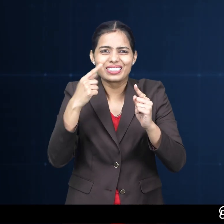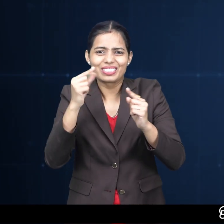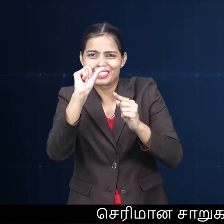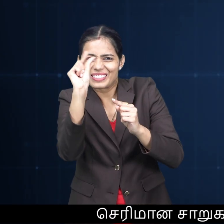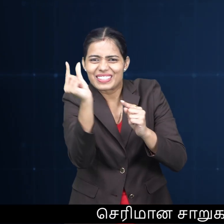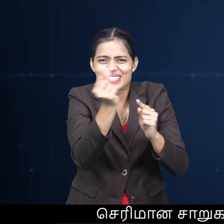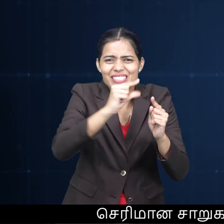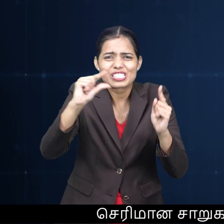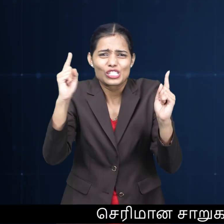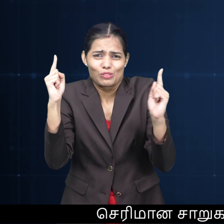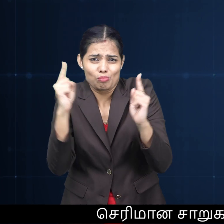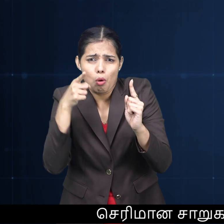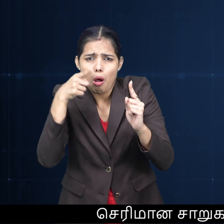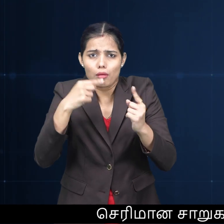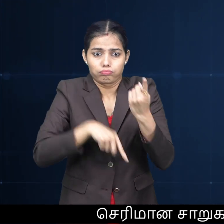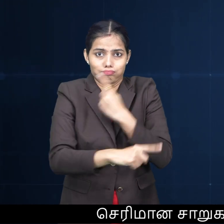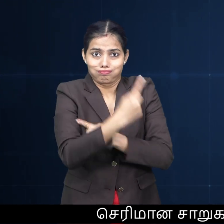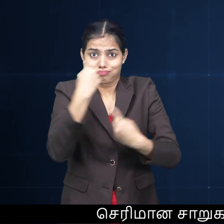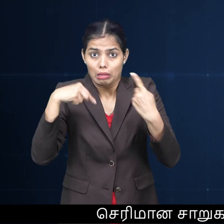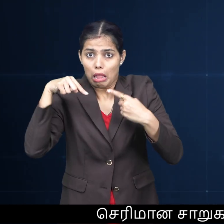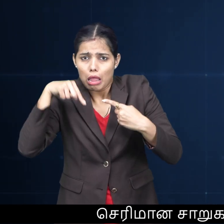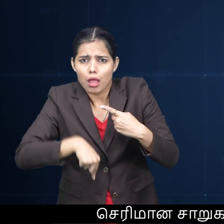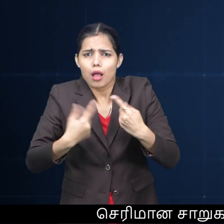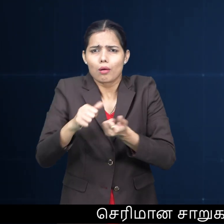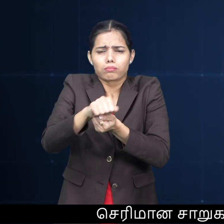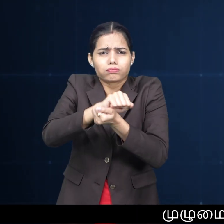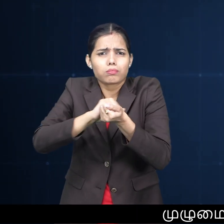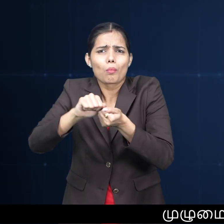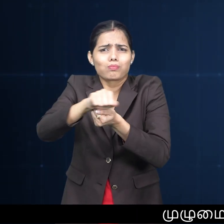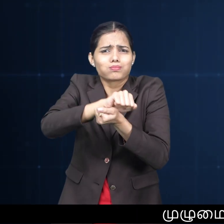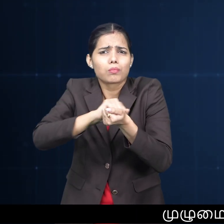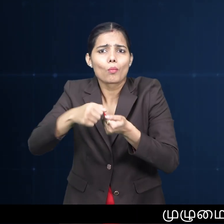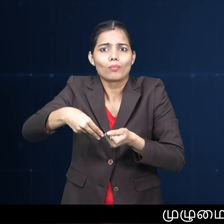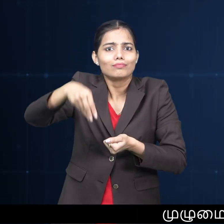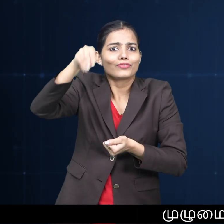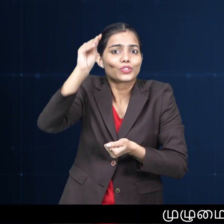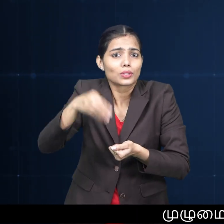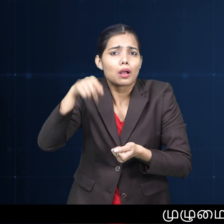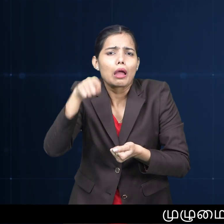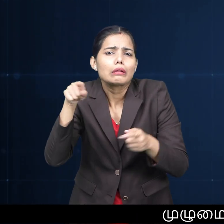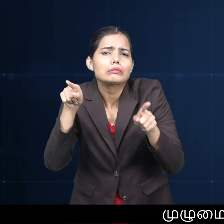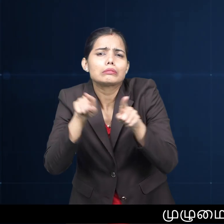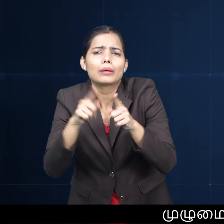சிறுகுடலில் செரிமான சாறுகள் மற்றும் சுரப்பி சுரப்புகள் செரிமானத்தை நிறைவு செய்கின்றன.